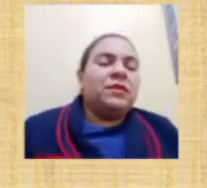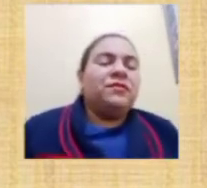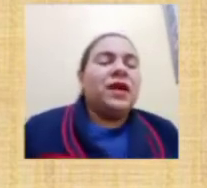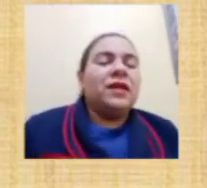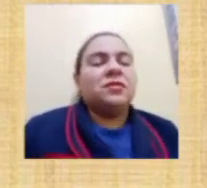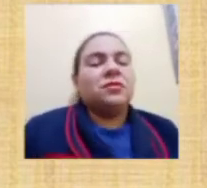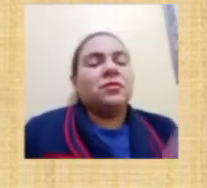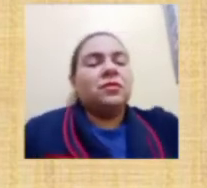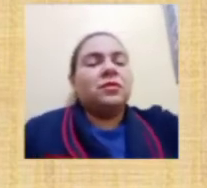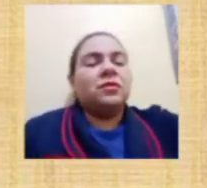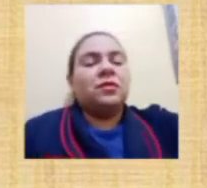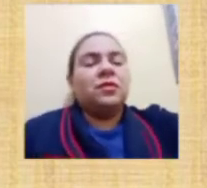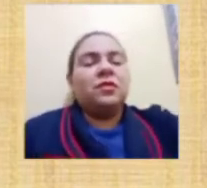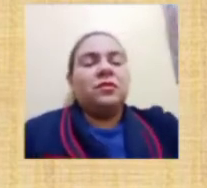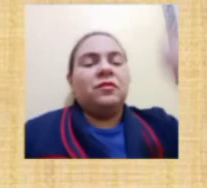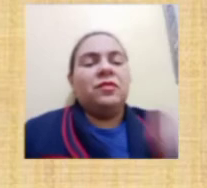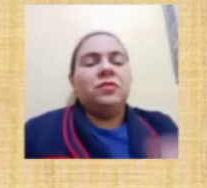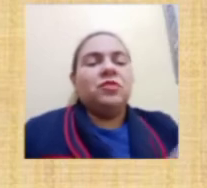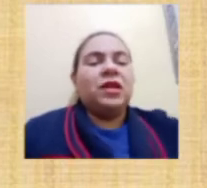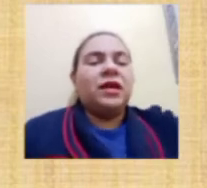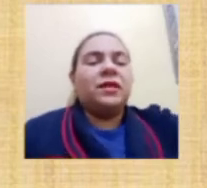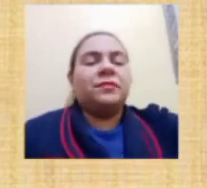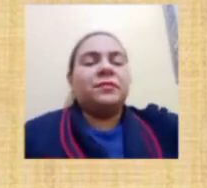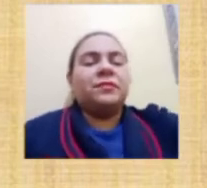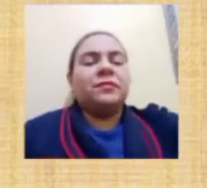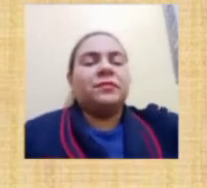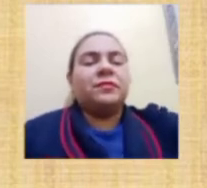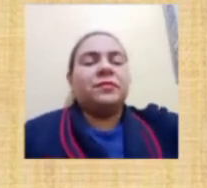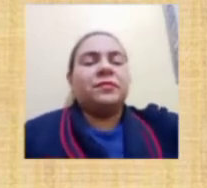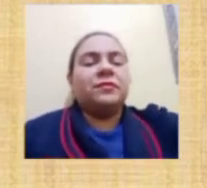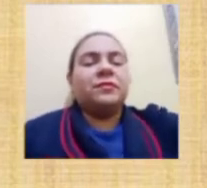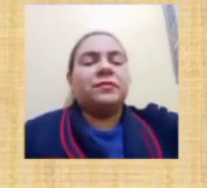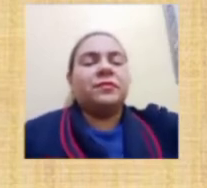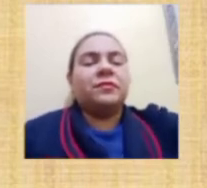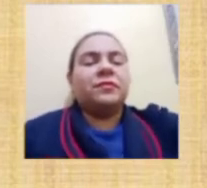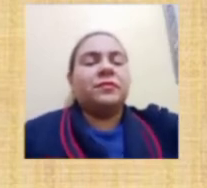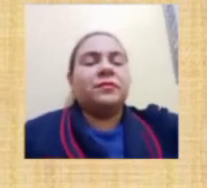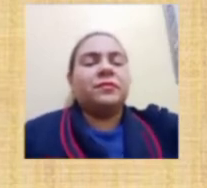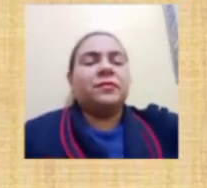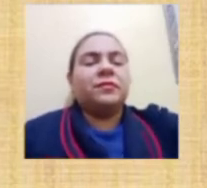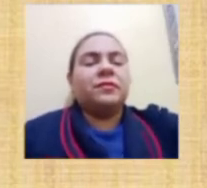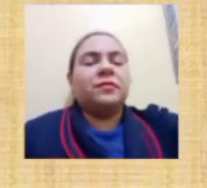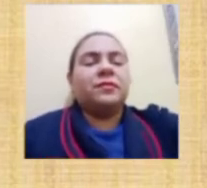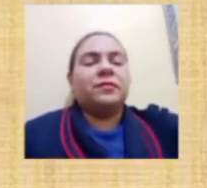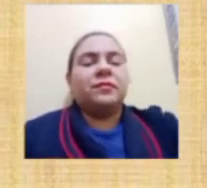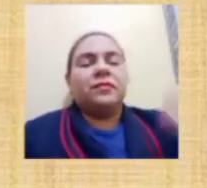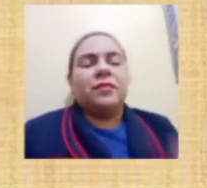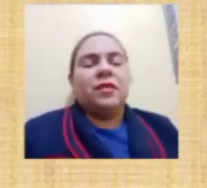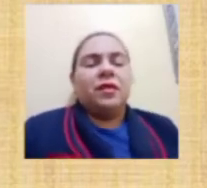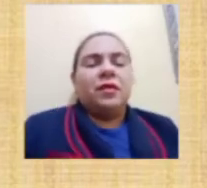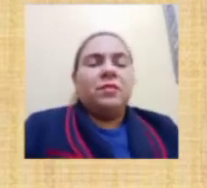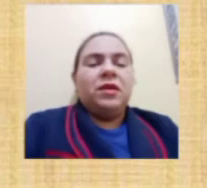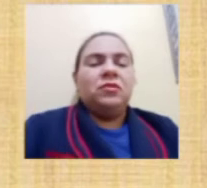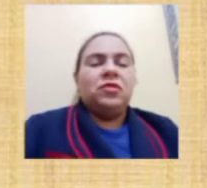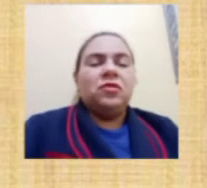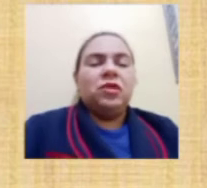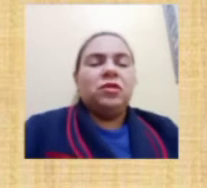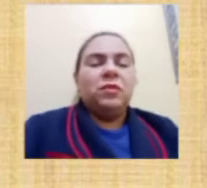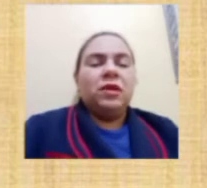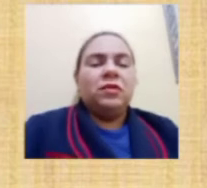menos 16. Menos 16 com mais 10,